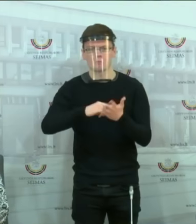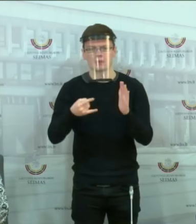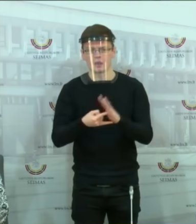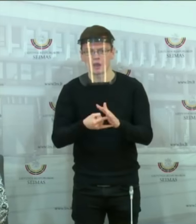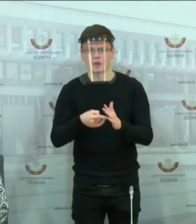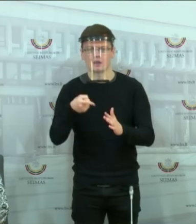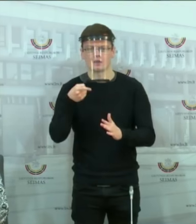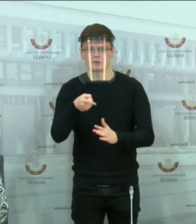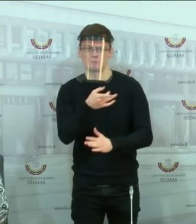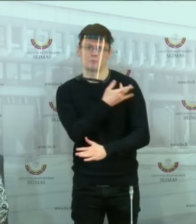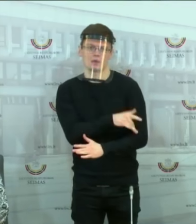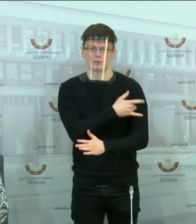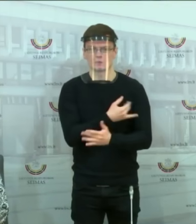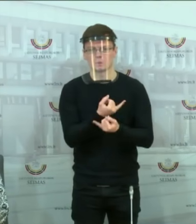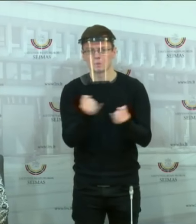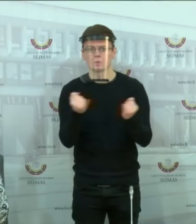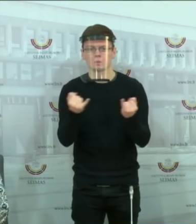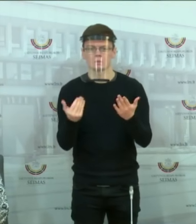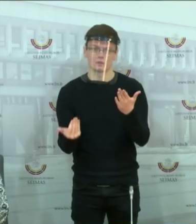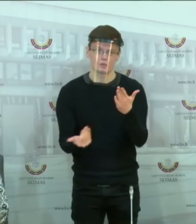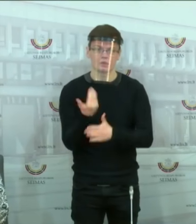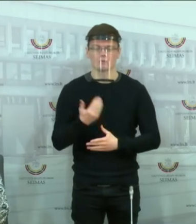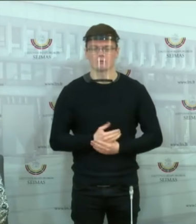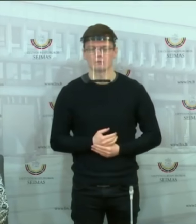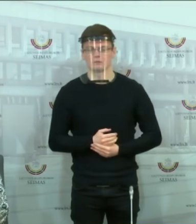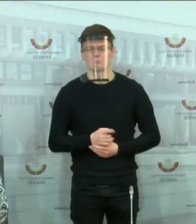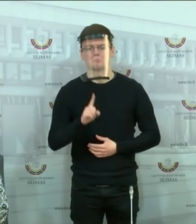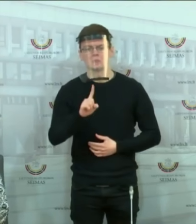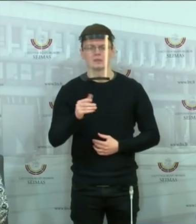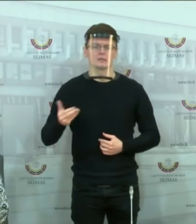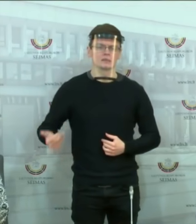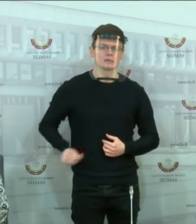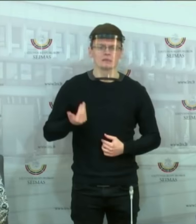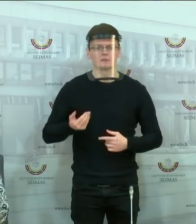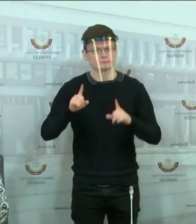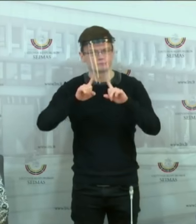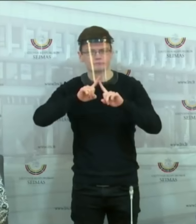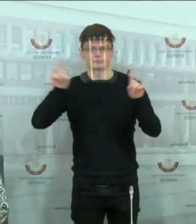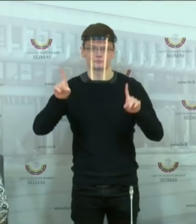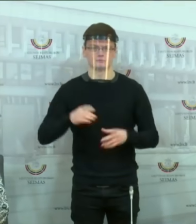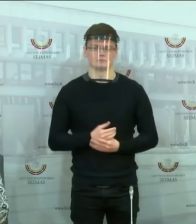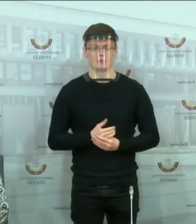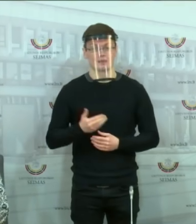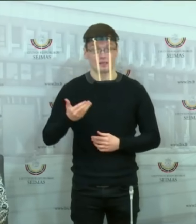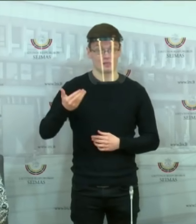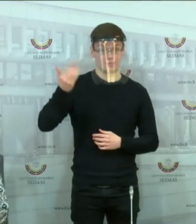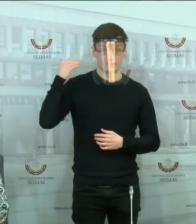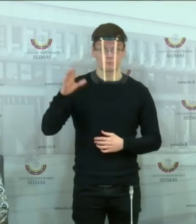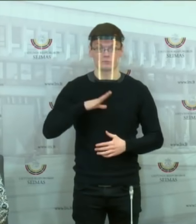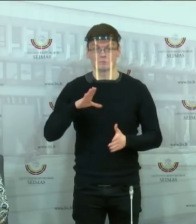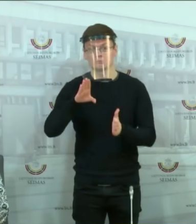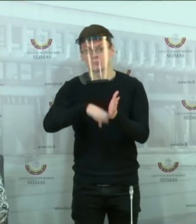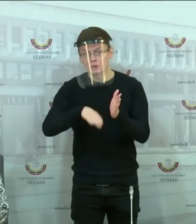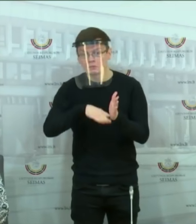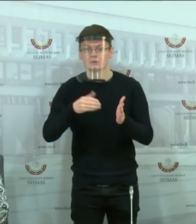atnaujinimo, mes gyvensim tam tikrų labai specifinių režimų. Anksčiau, jeigu taip paprastai